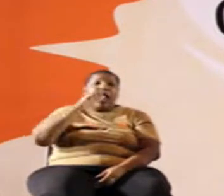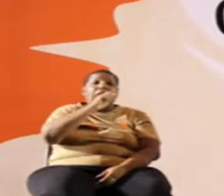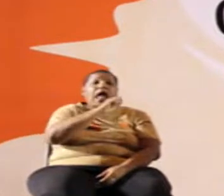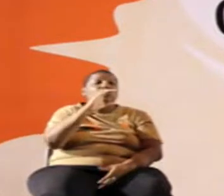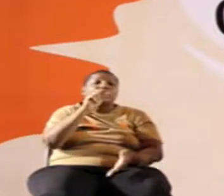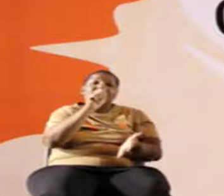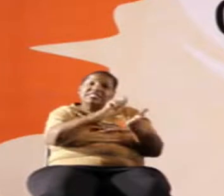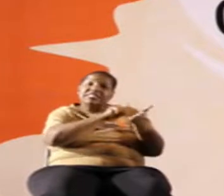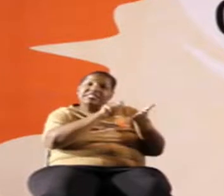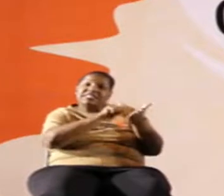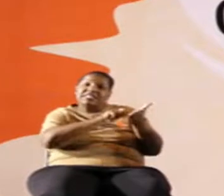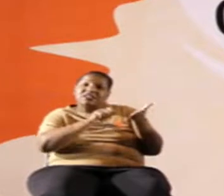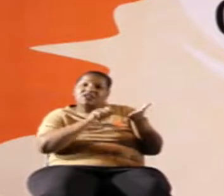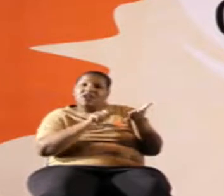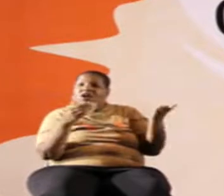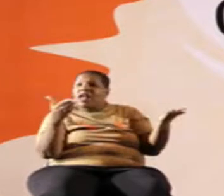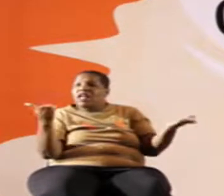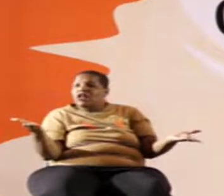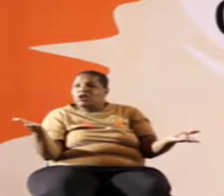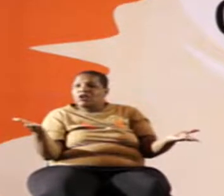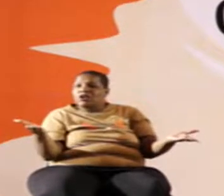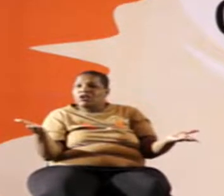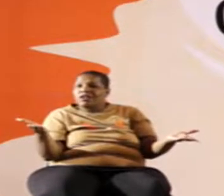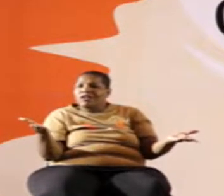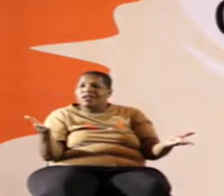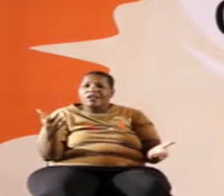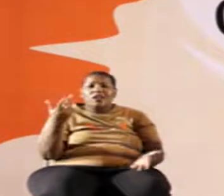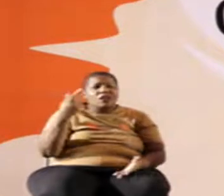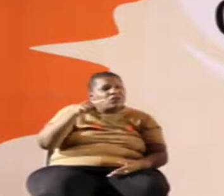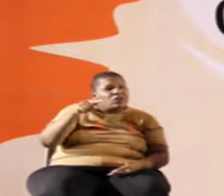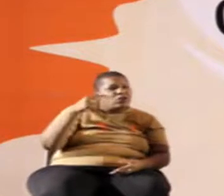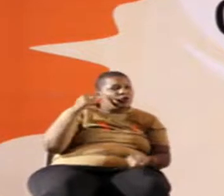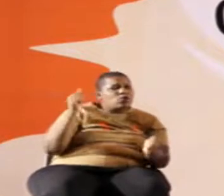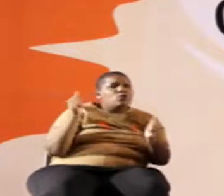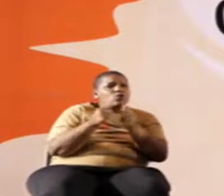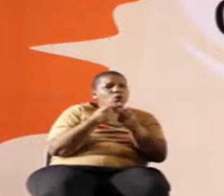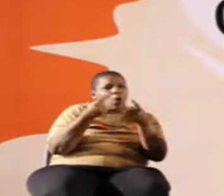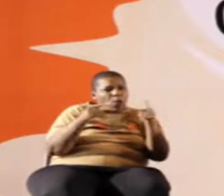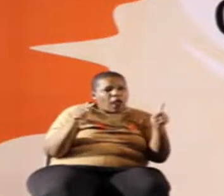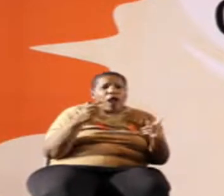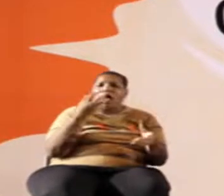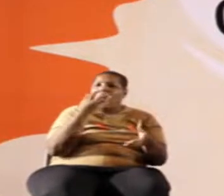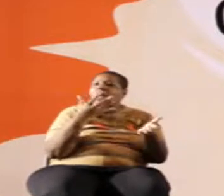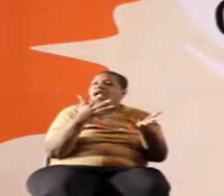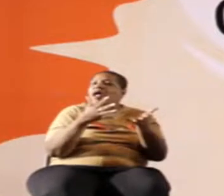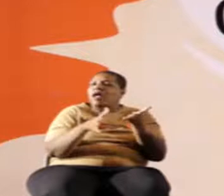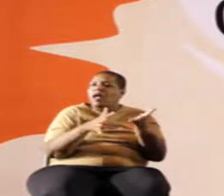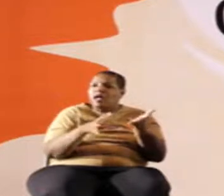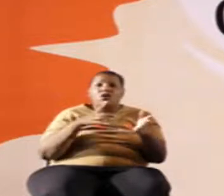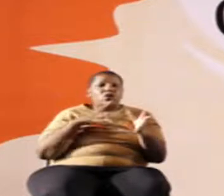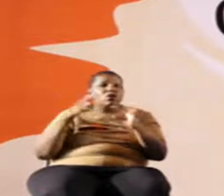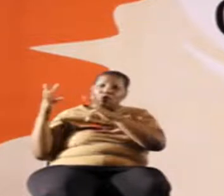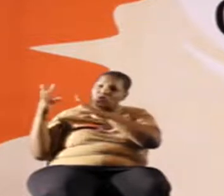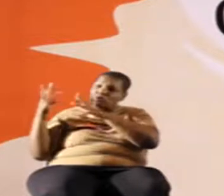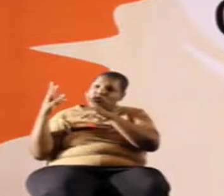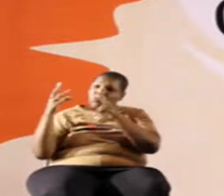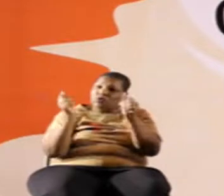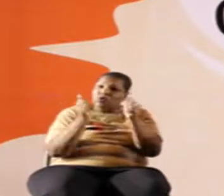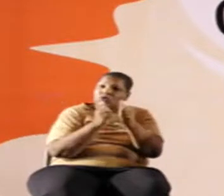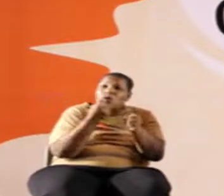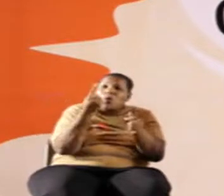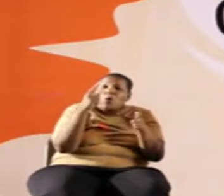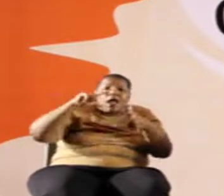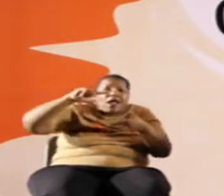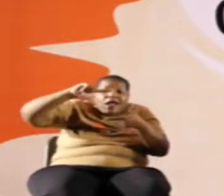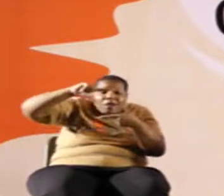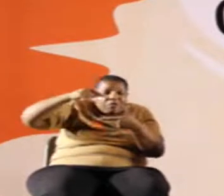escreveu. É isso, mas junto com a música, com o samba, ela cantando, tinha isso tudo numa capinha de